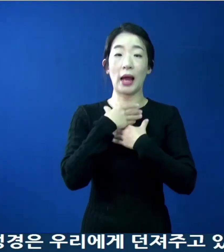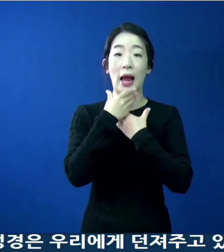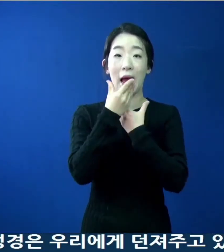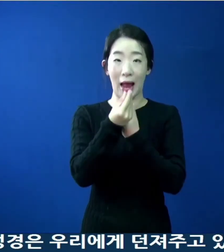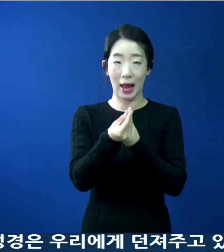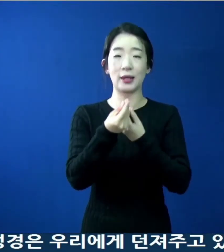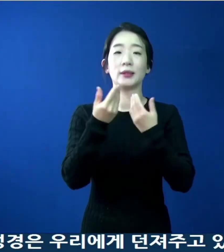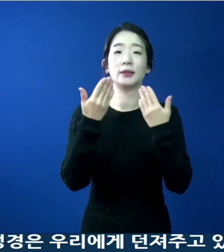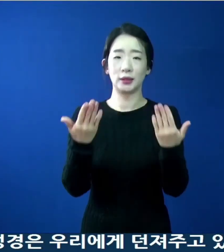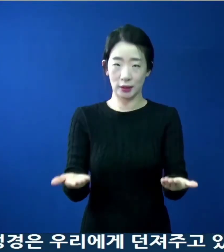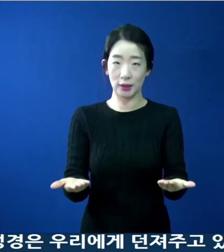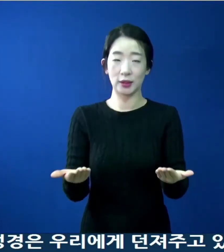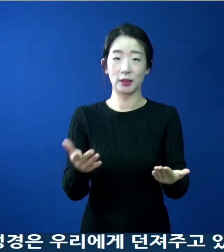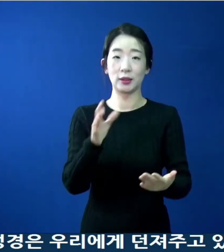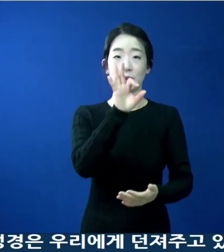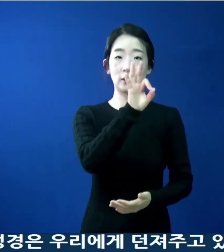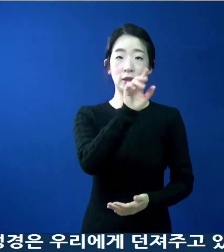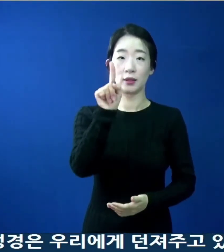말은 쉼이죠.